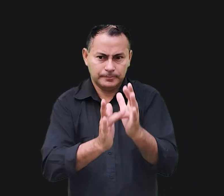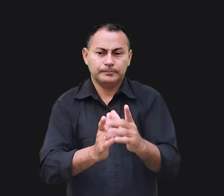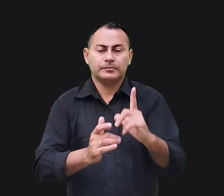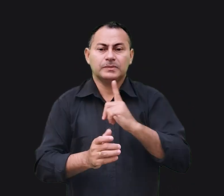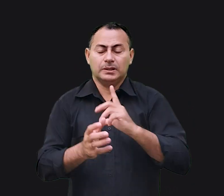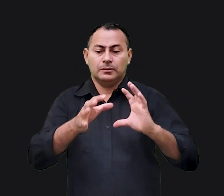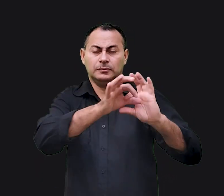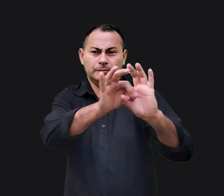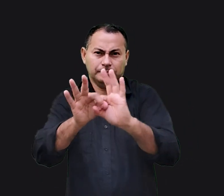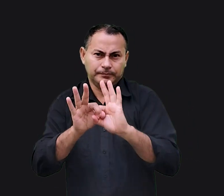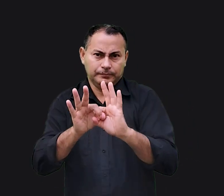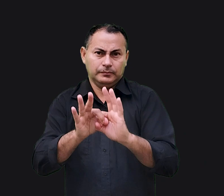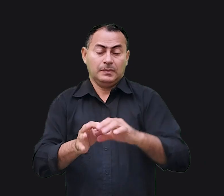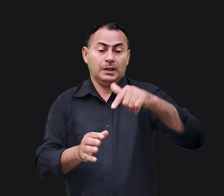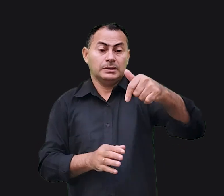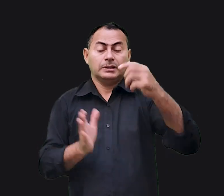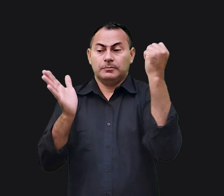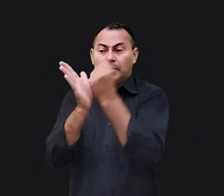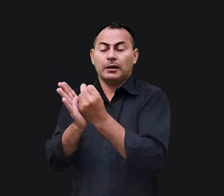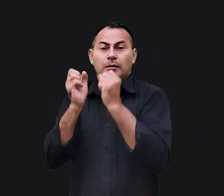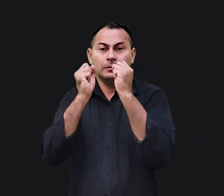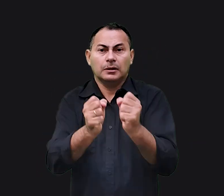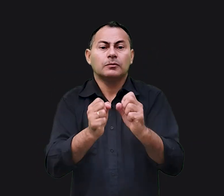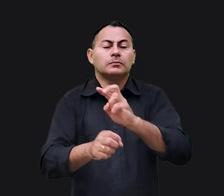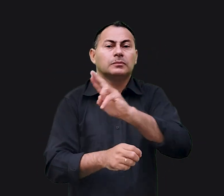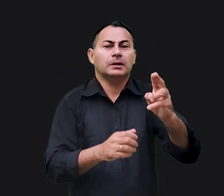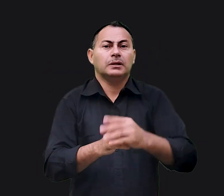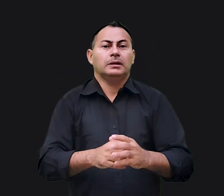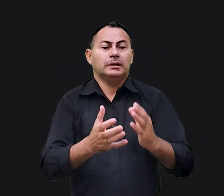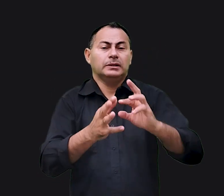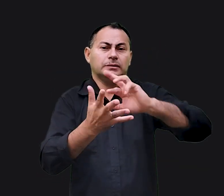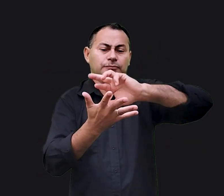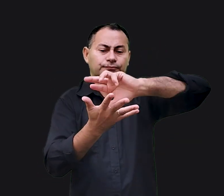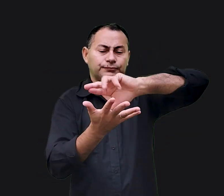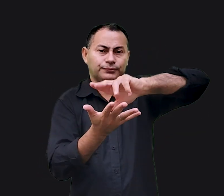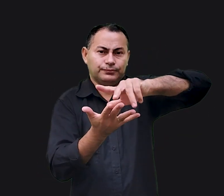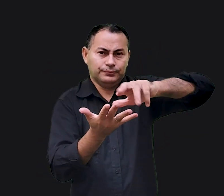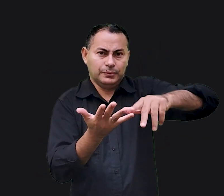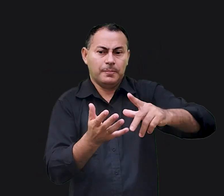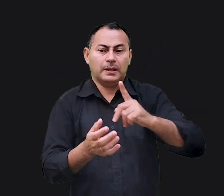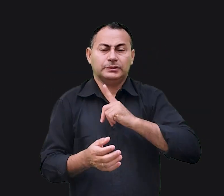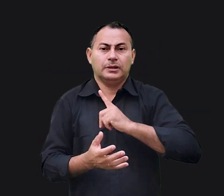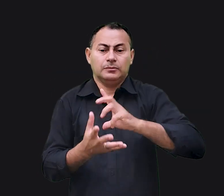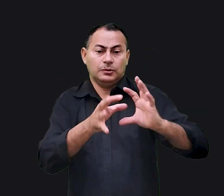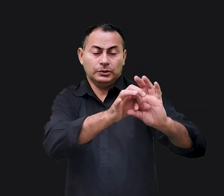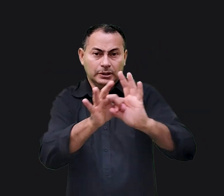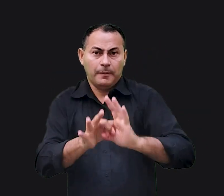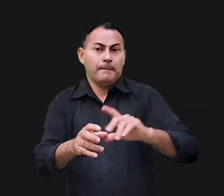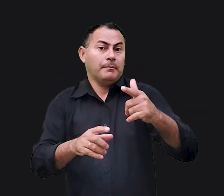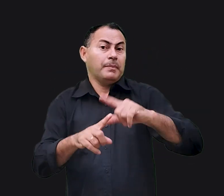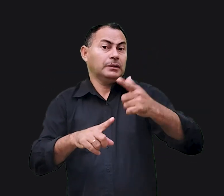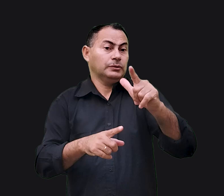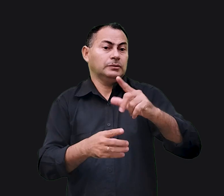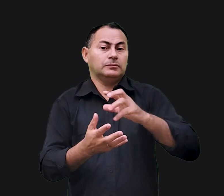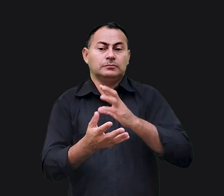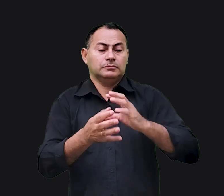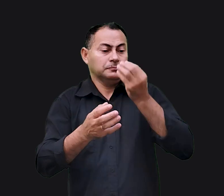tinham unidade. A 7ª marca poderia ser chamada de diversidade. Eles tinham unidade, mas não tinham que rejeitar